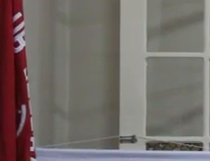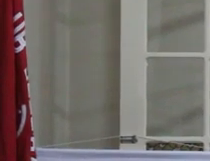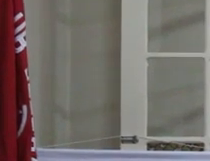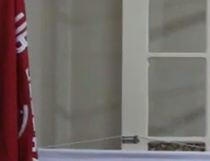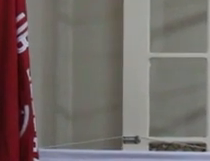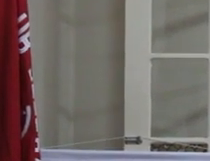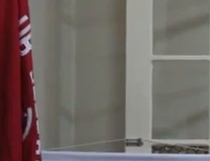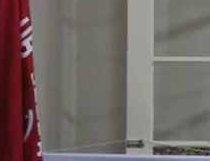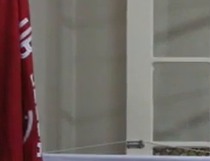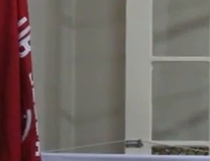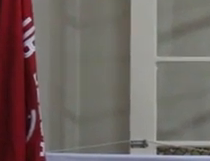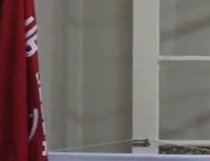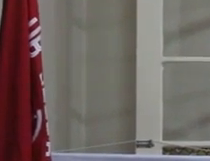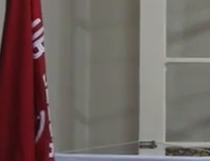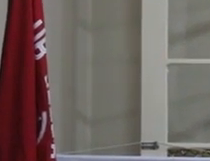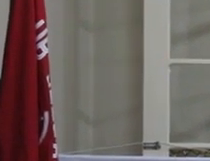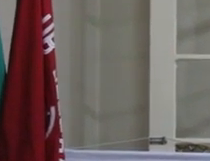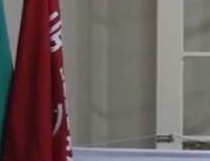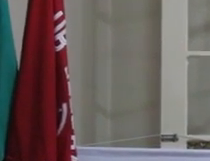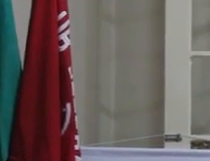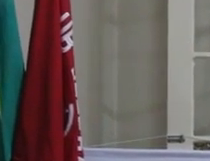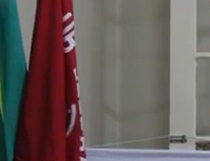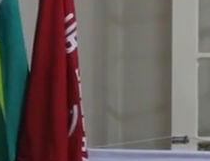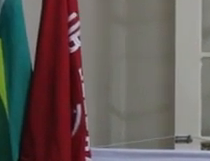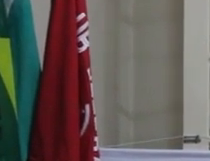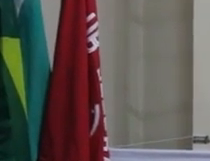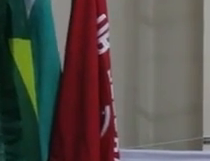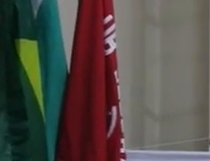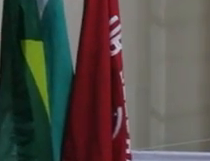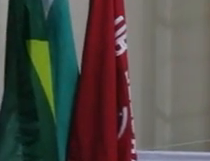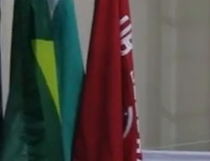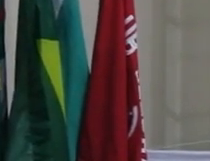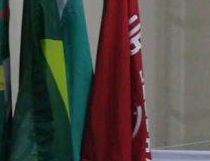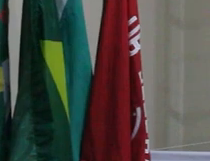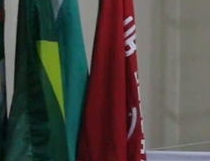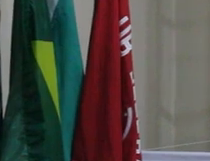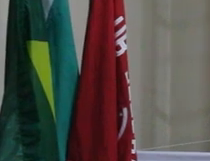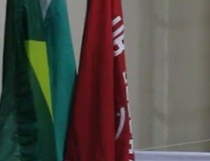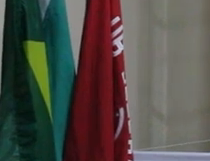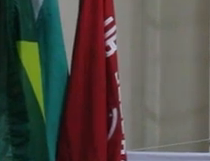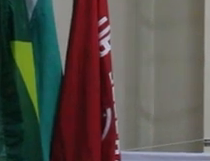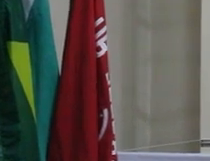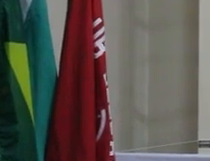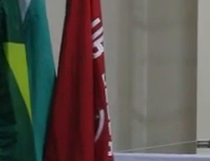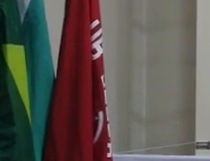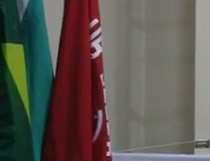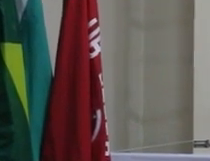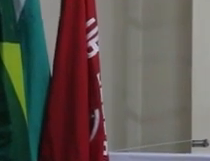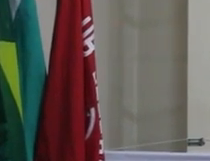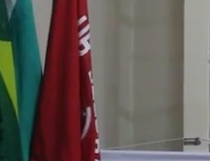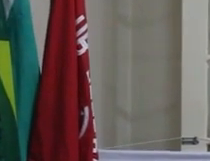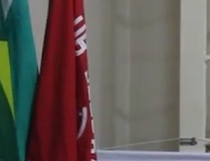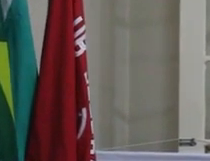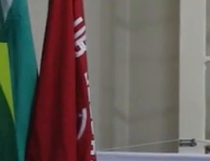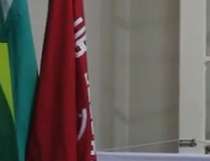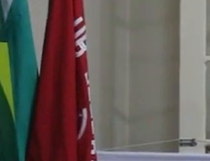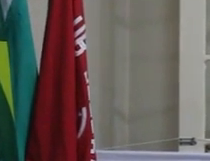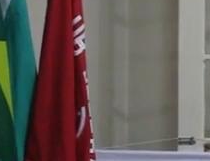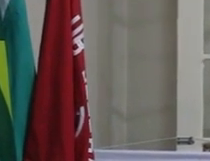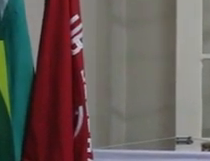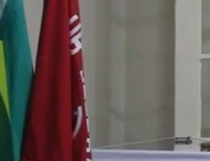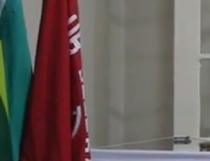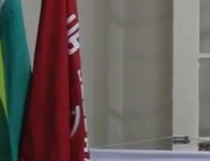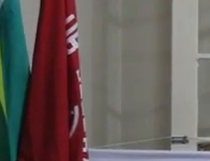pinhão de Palmas. No IFPR, também ontem conheci a cerveja da maçã e o vinho de